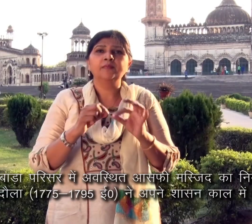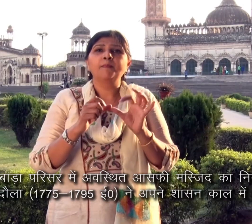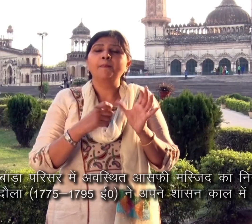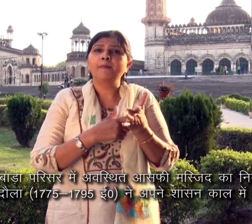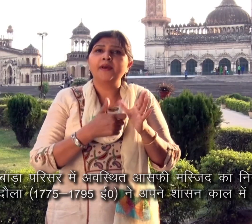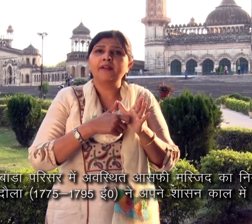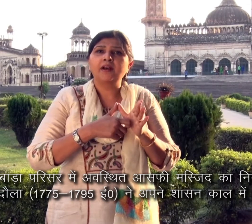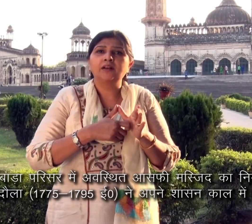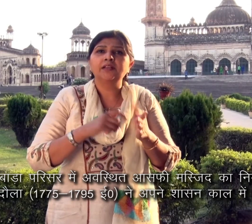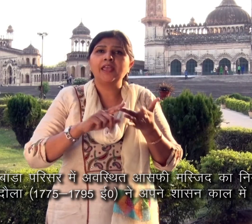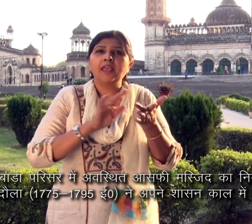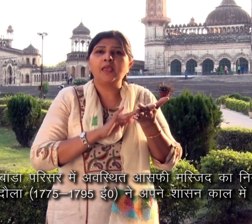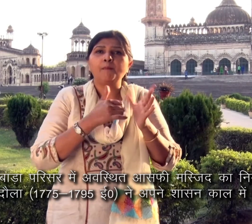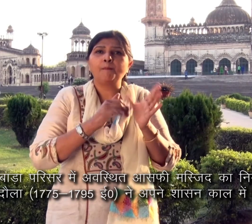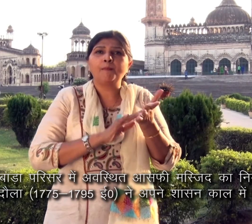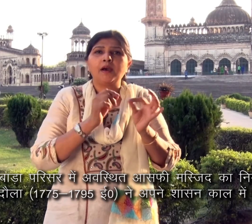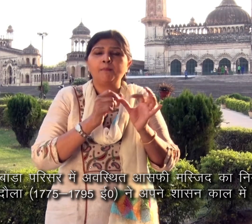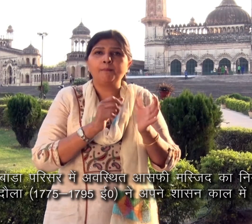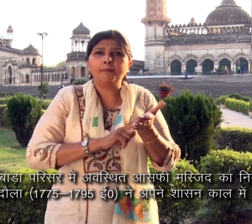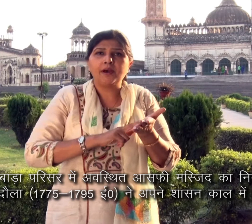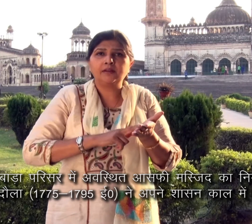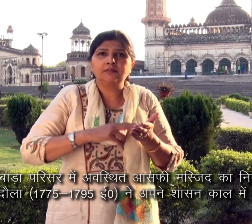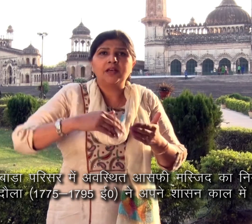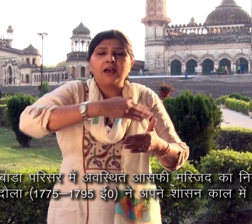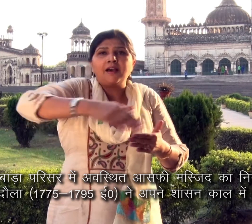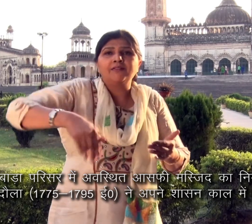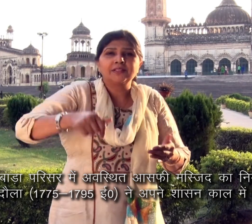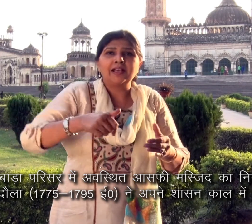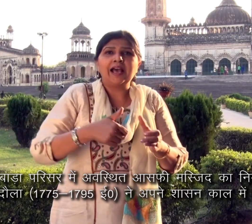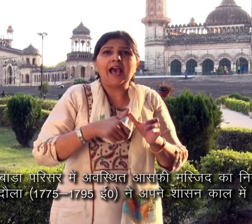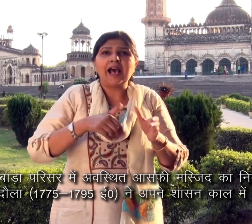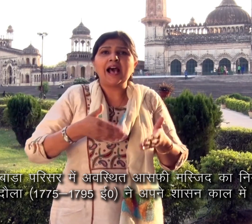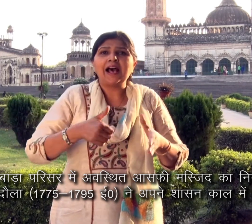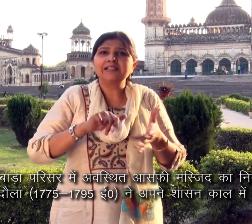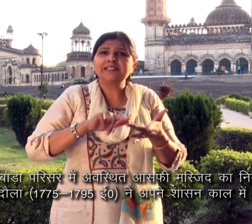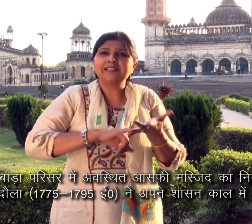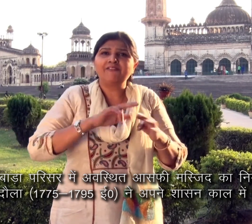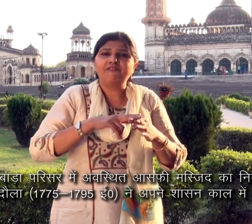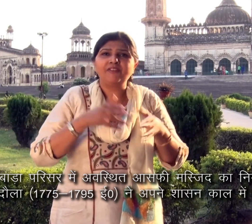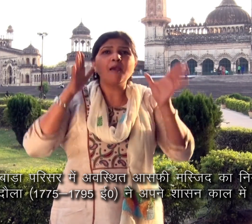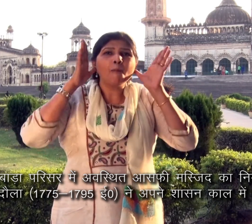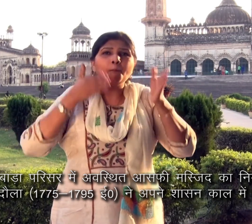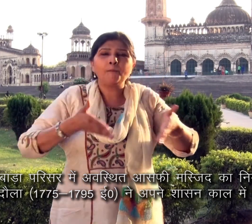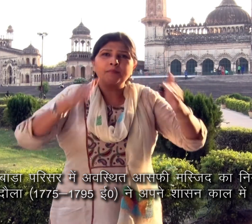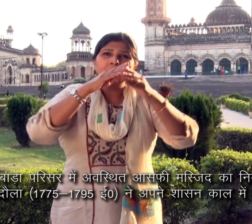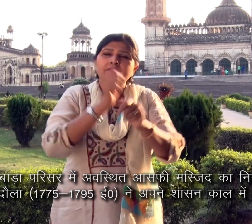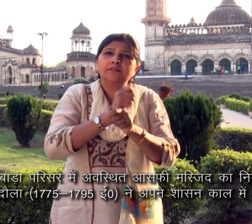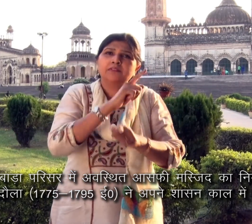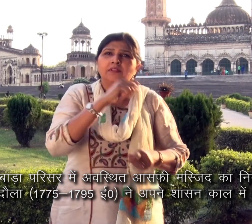बड़ा इमामबाड़ा परिसर में अवस्थित आसफी मस्जिद का निर्माण सन 1775 से 1795